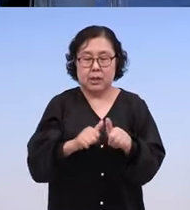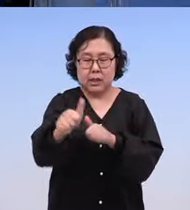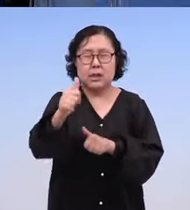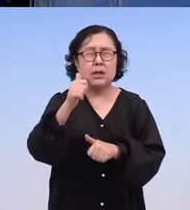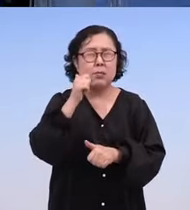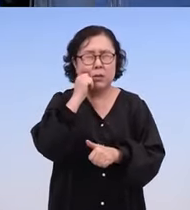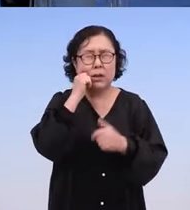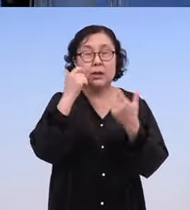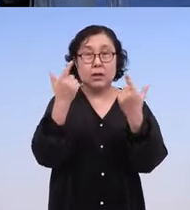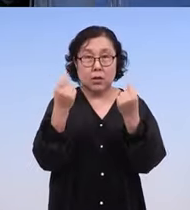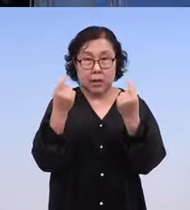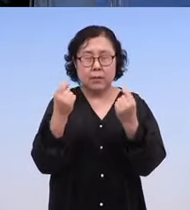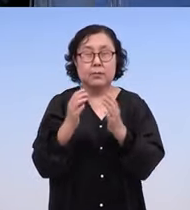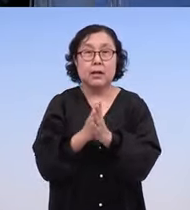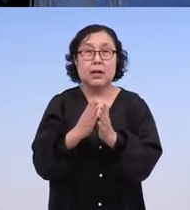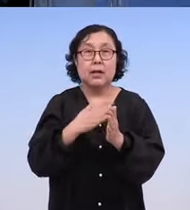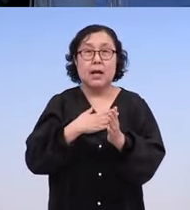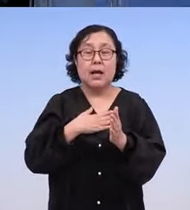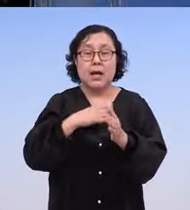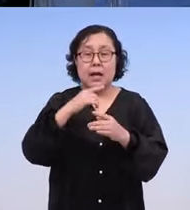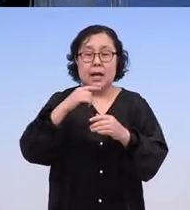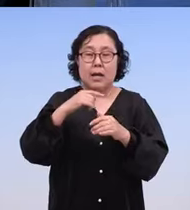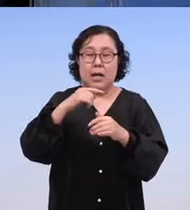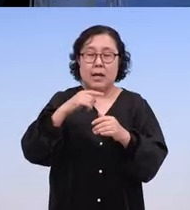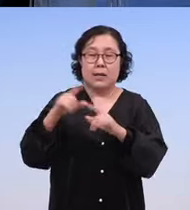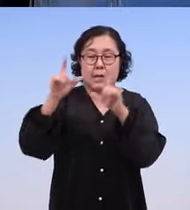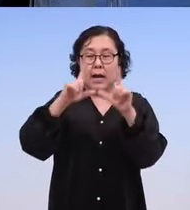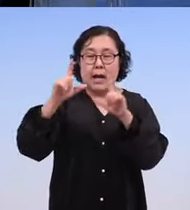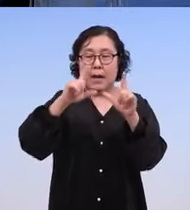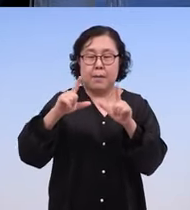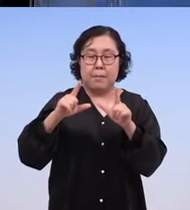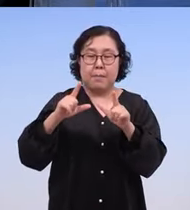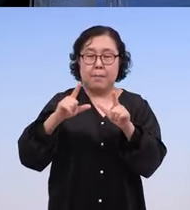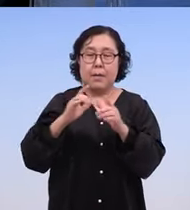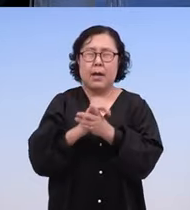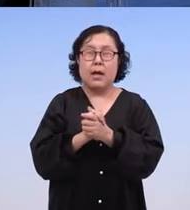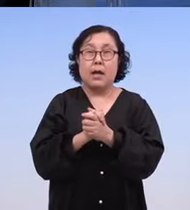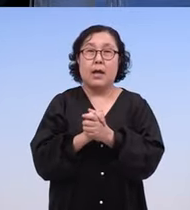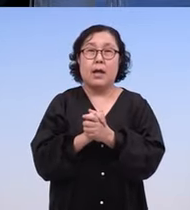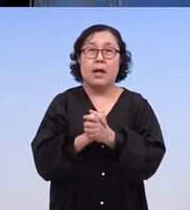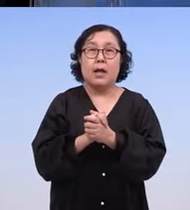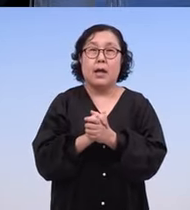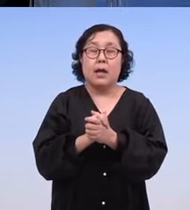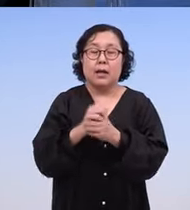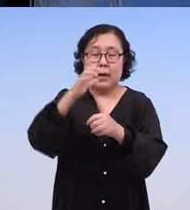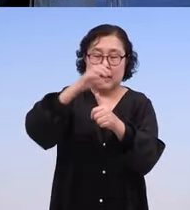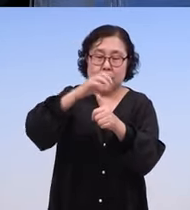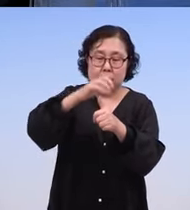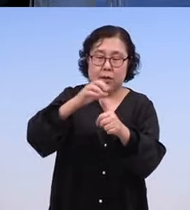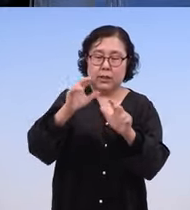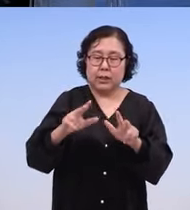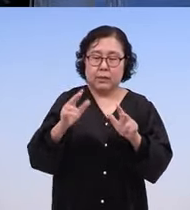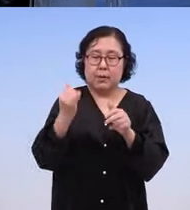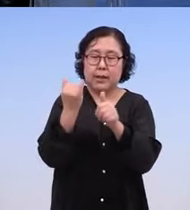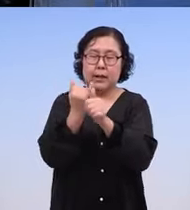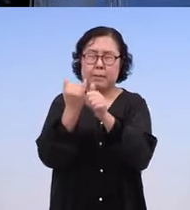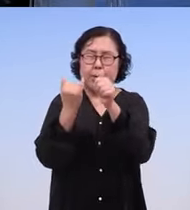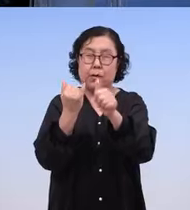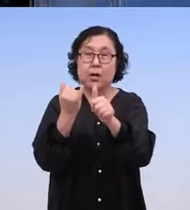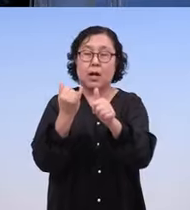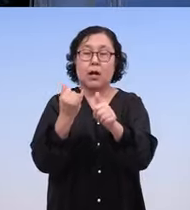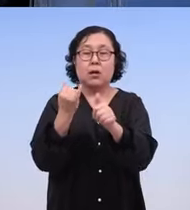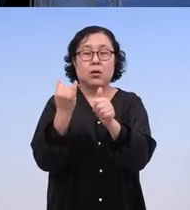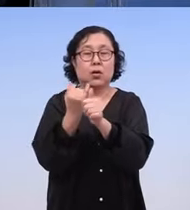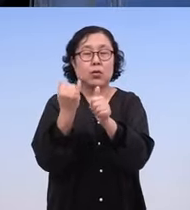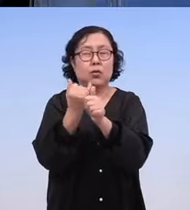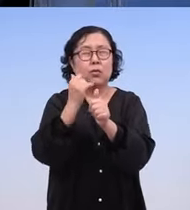것입니다. 제 삶에 칭칭 얽매여 지금의 남편과 결혼하지도 못했을 것 같고, 모든 것을